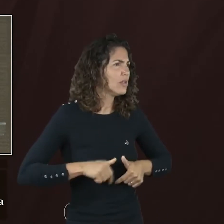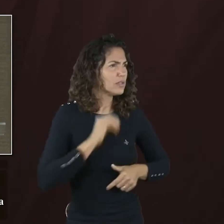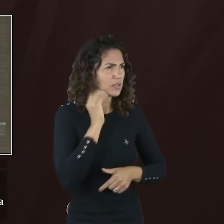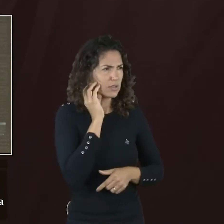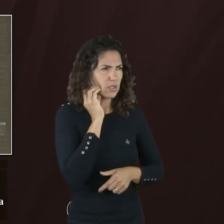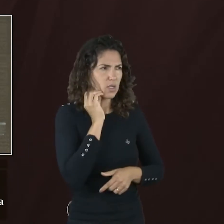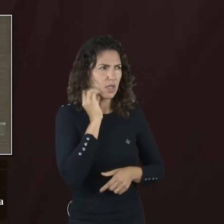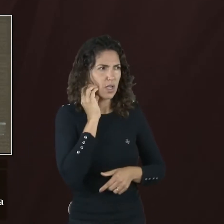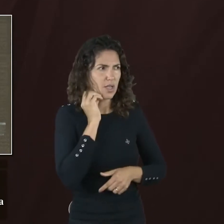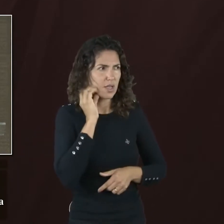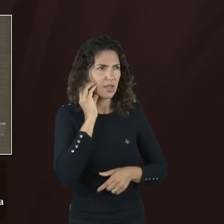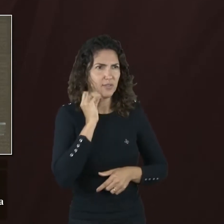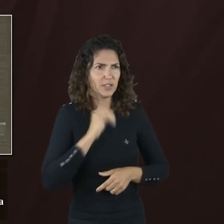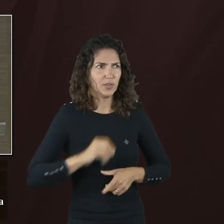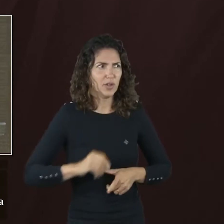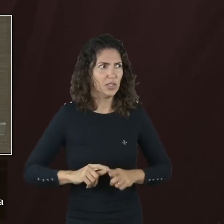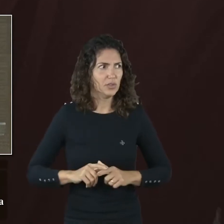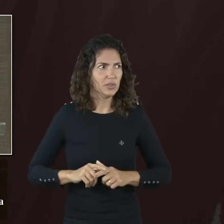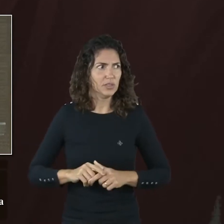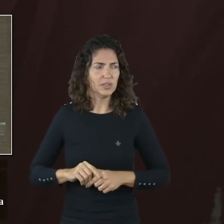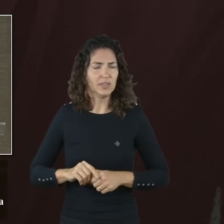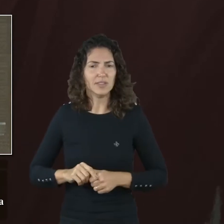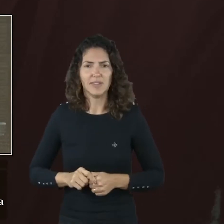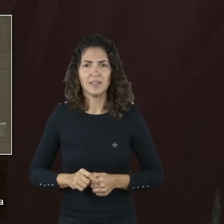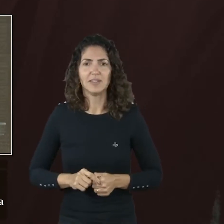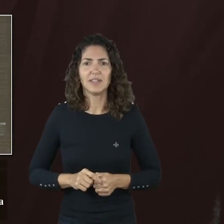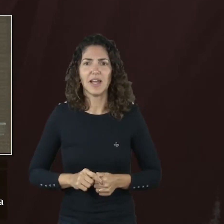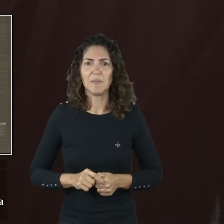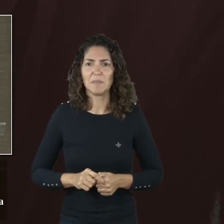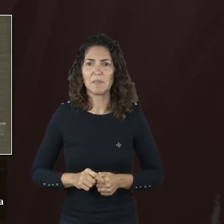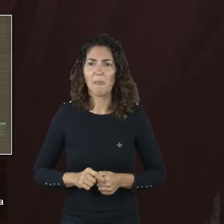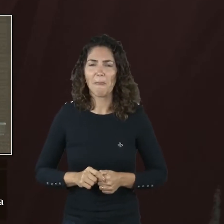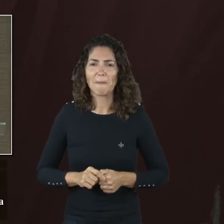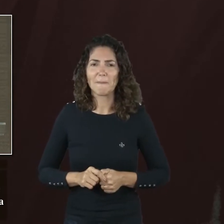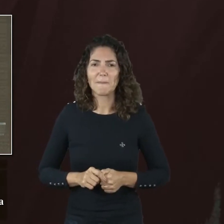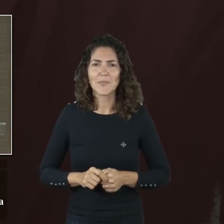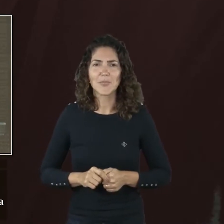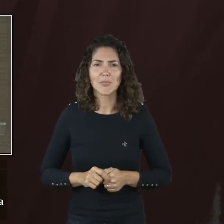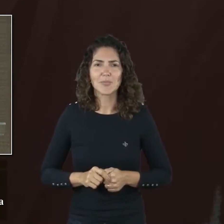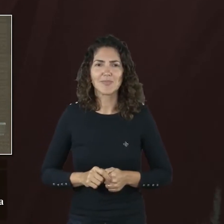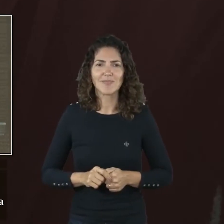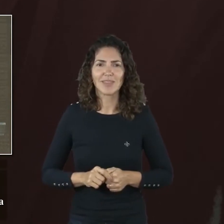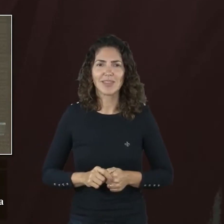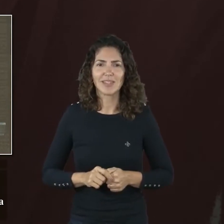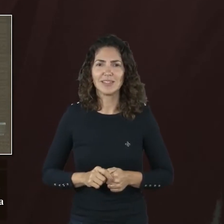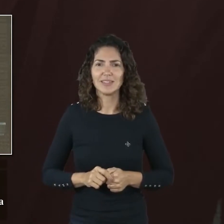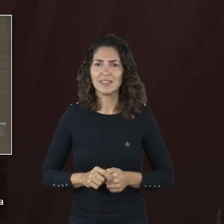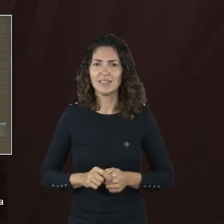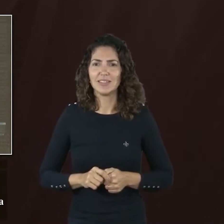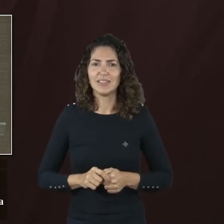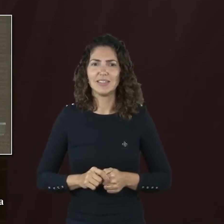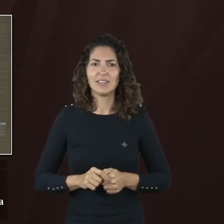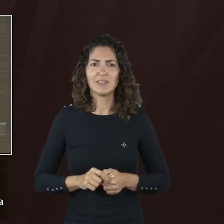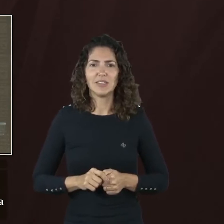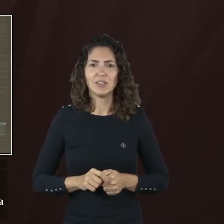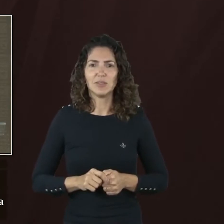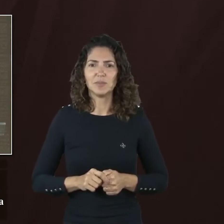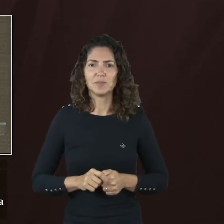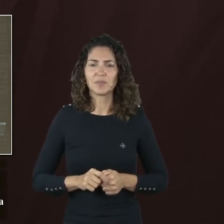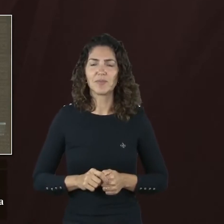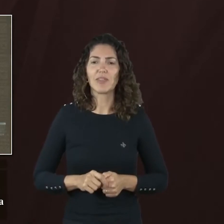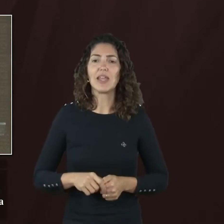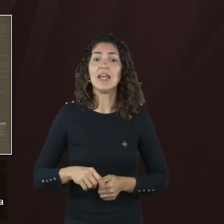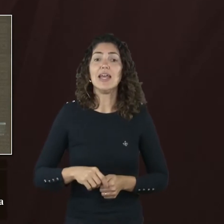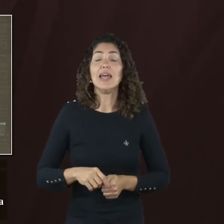Barnabé, vocês prestaram atenção nisso? Paulo e Barnabé agora, porque o Espírito Santo quem faz, quem